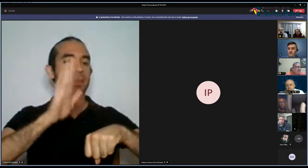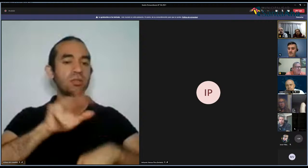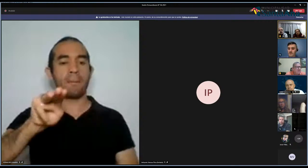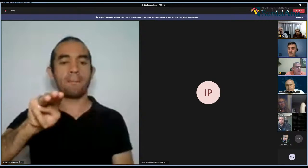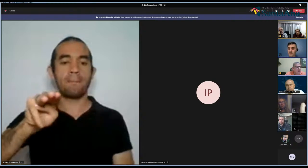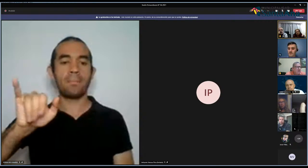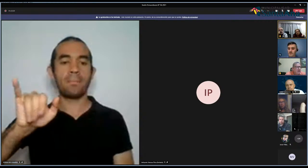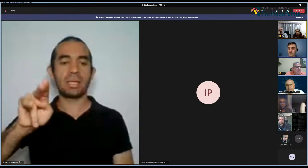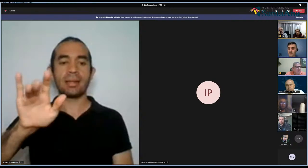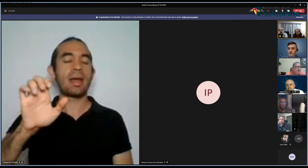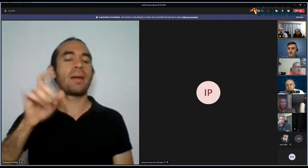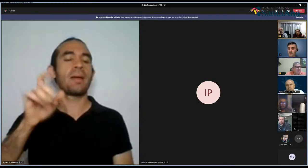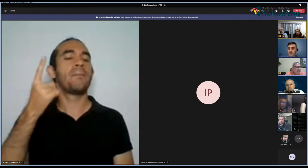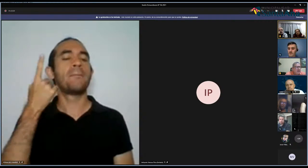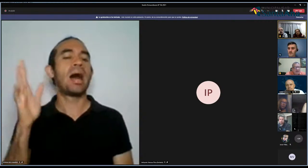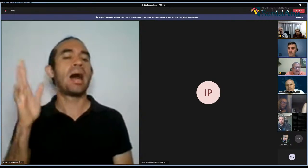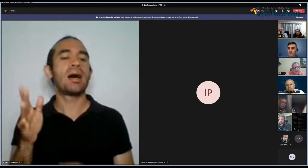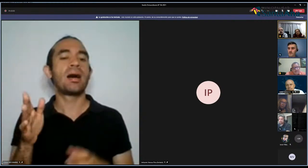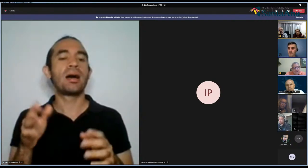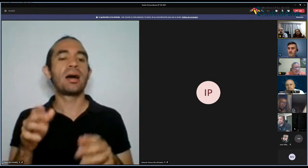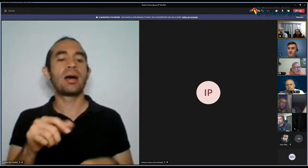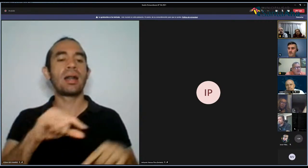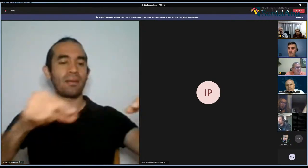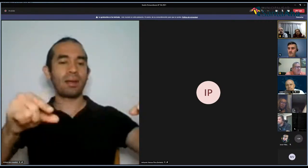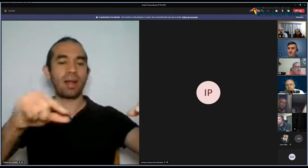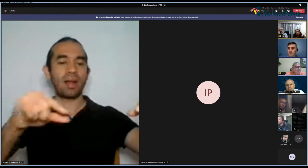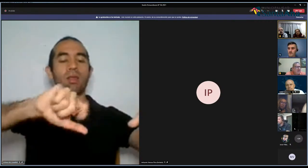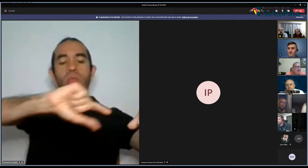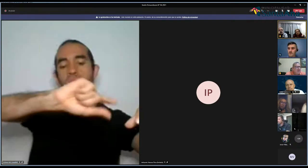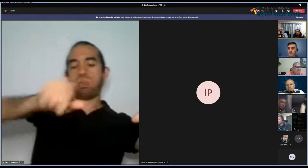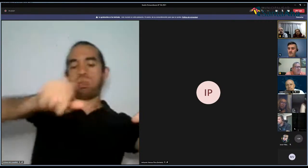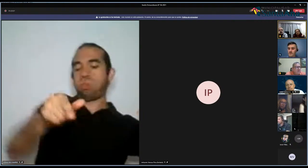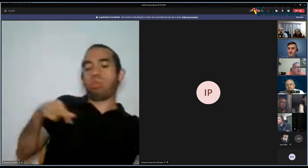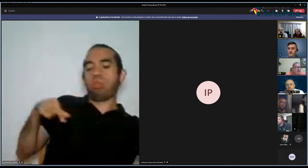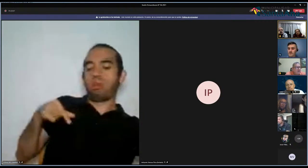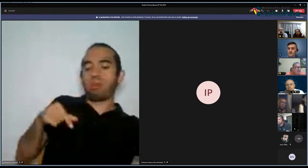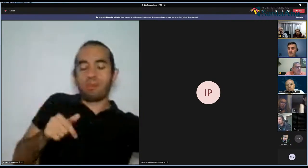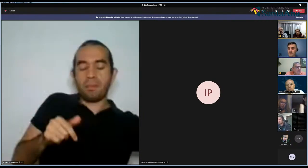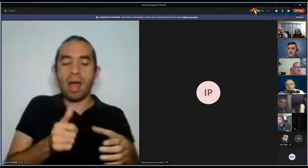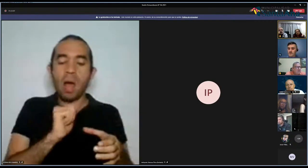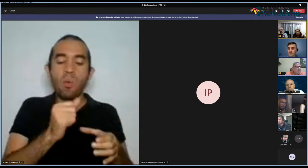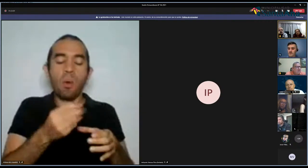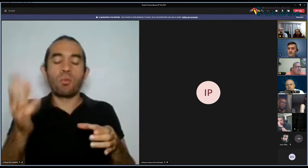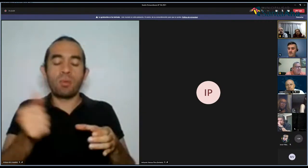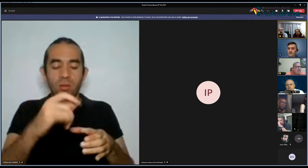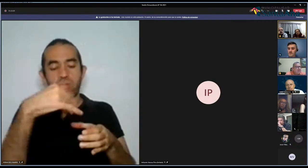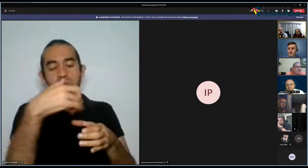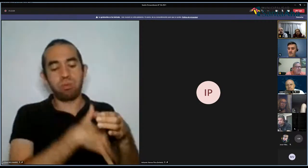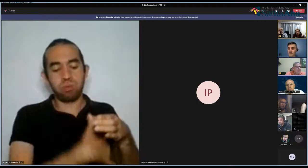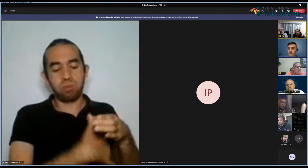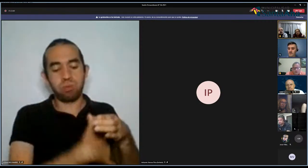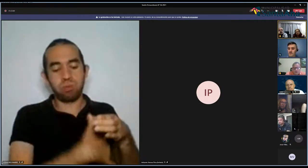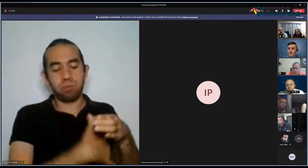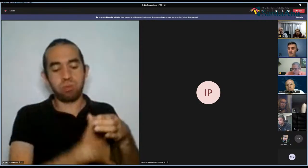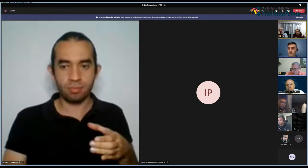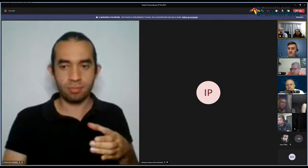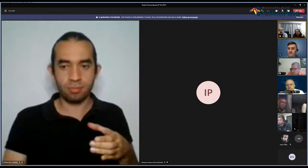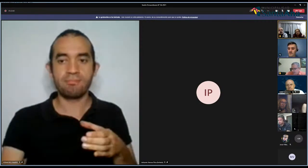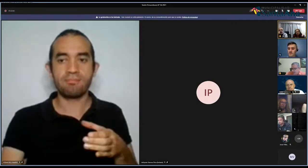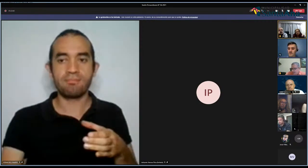una desviación de una quebrada hacia un alcantarillado público entonces si uno